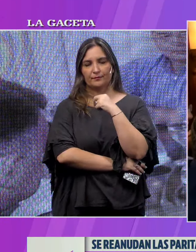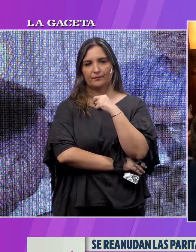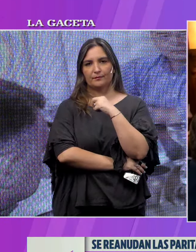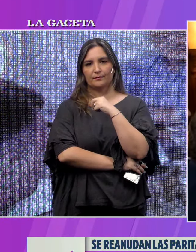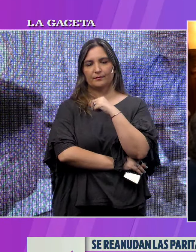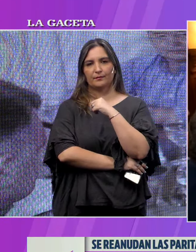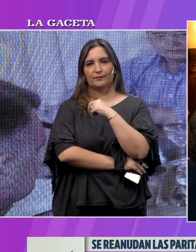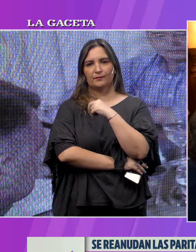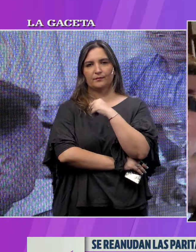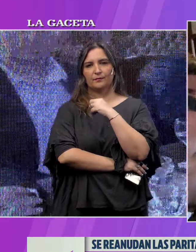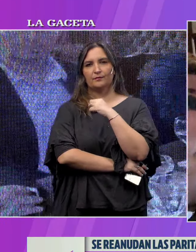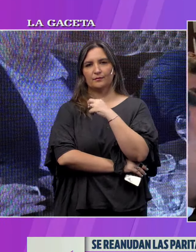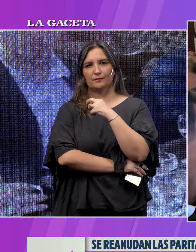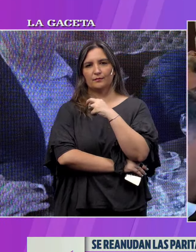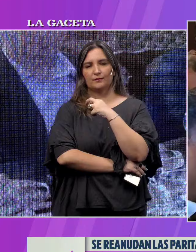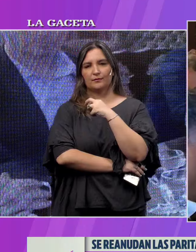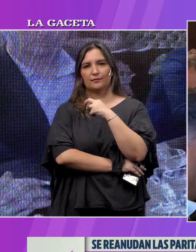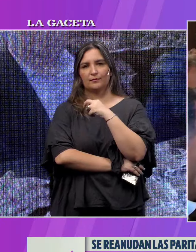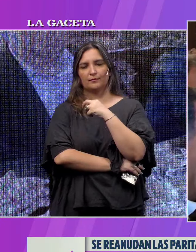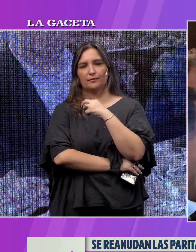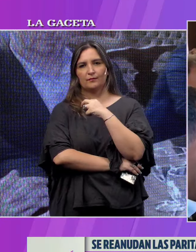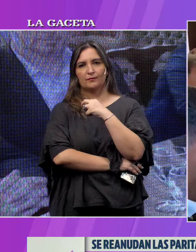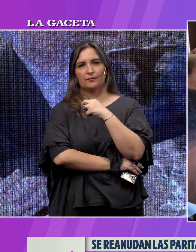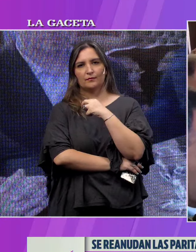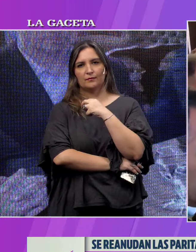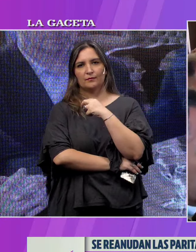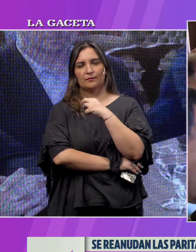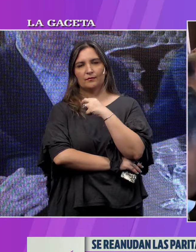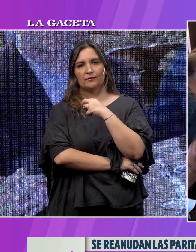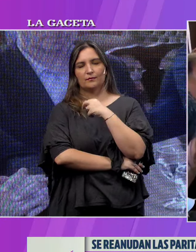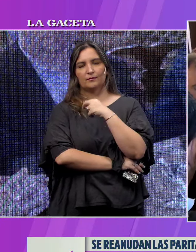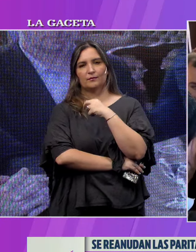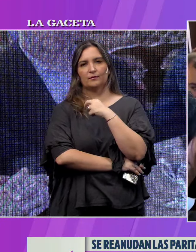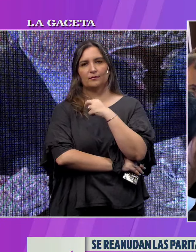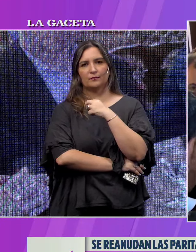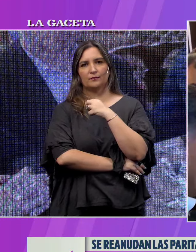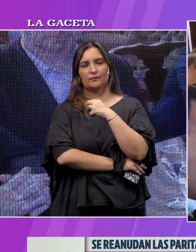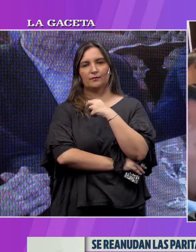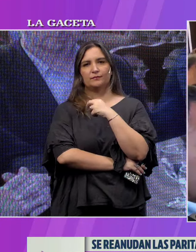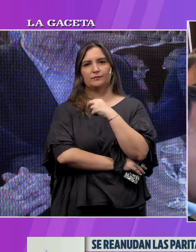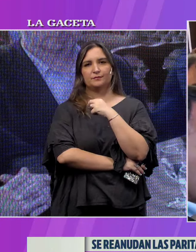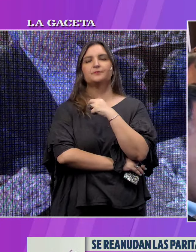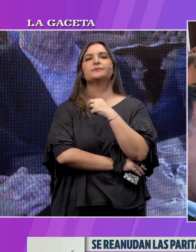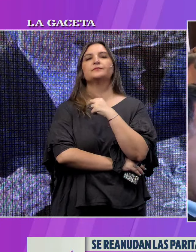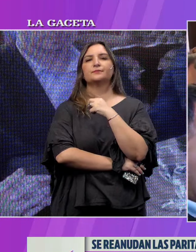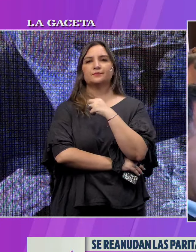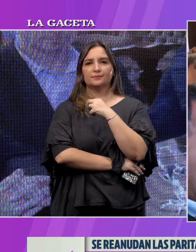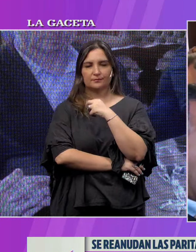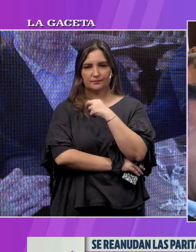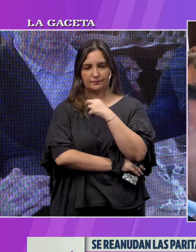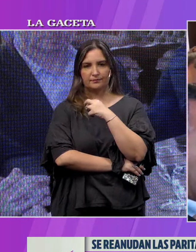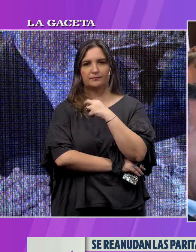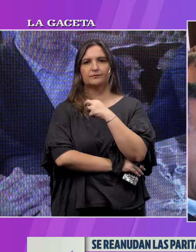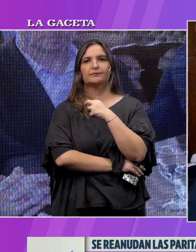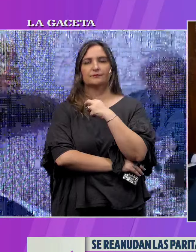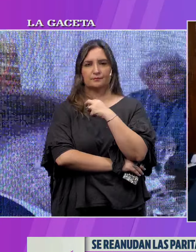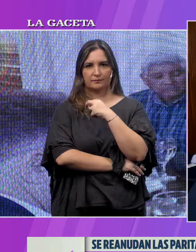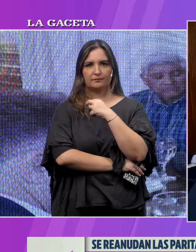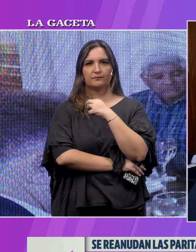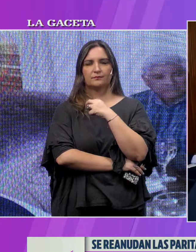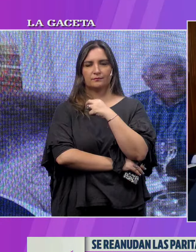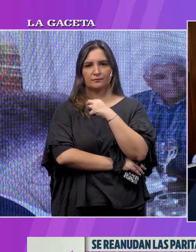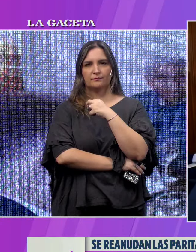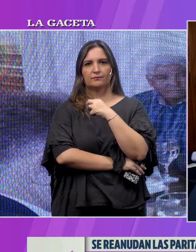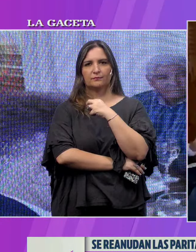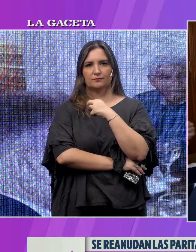la mayor voluntad es de llevar más dinero al bolsillo del trabajador. Por eso, una vez que acordemos ese porcentaje, que,